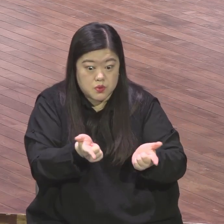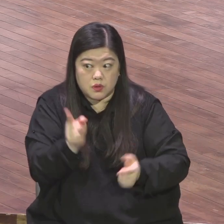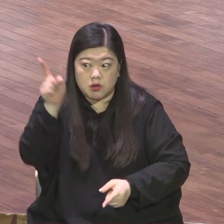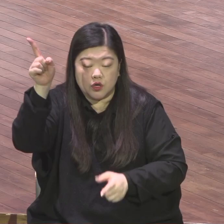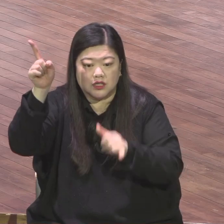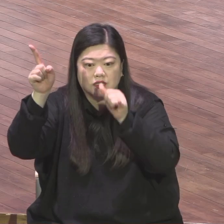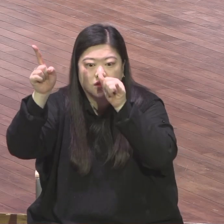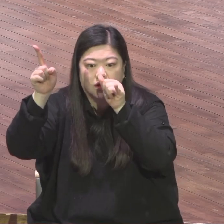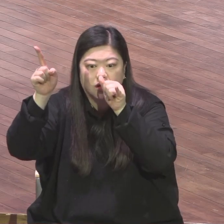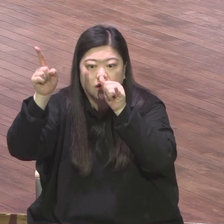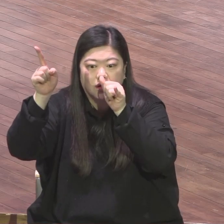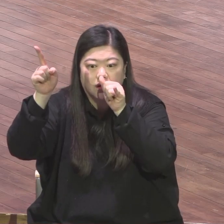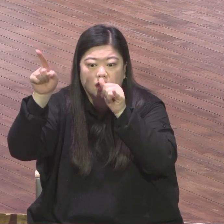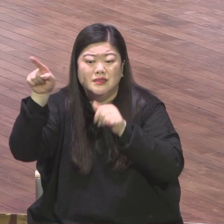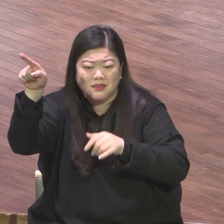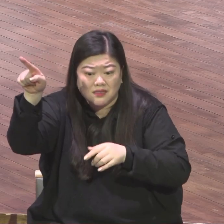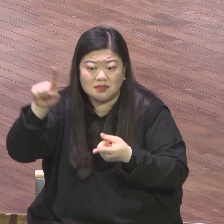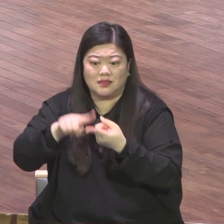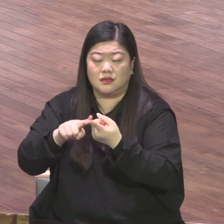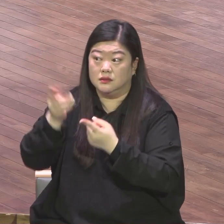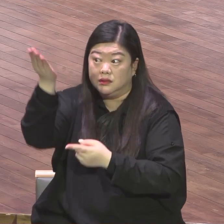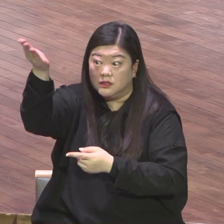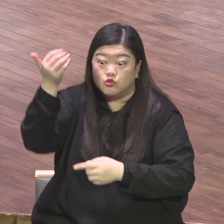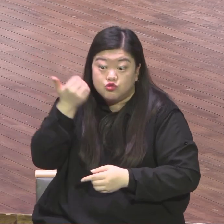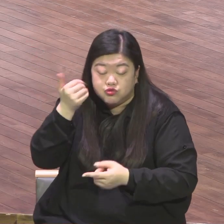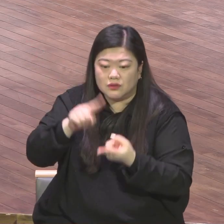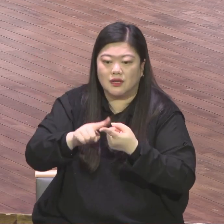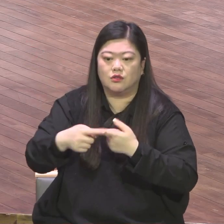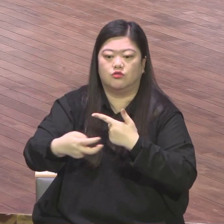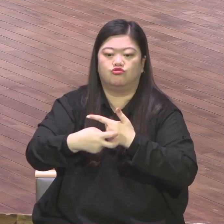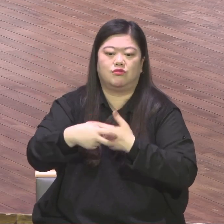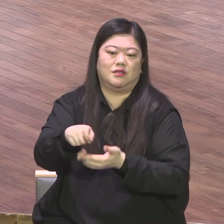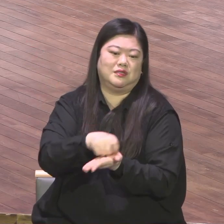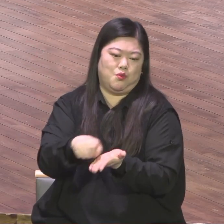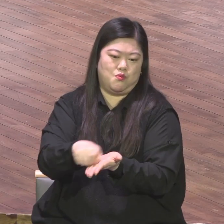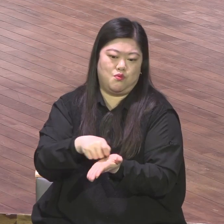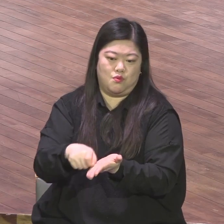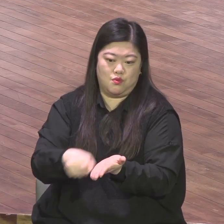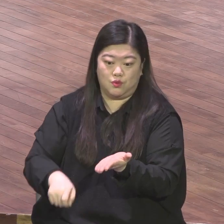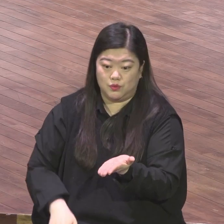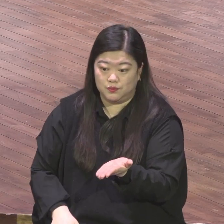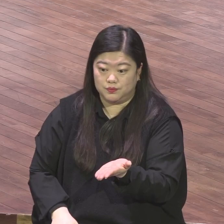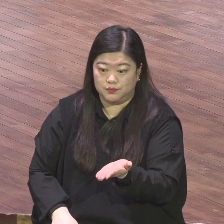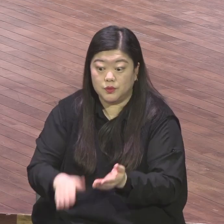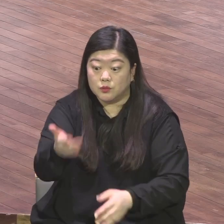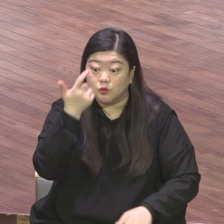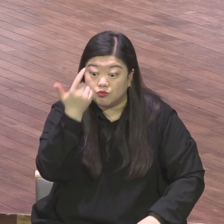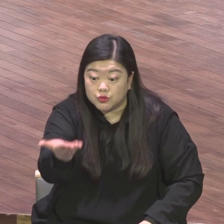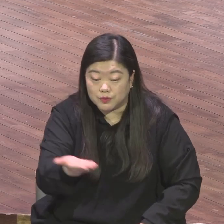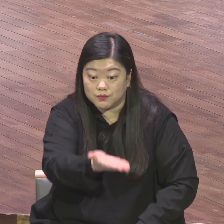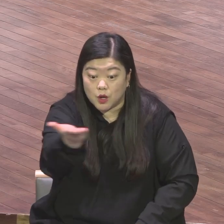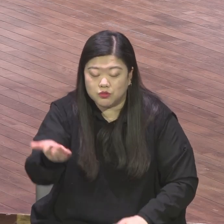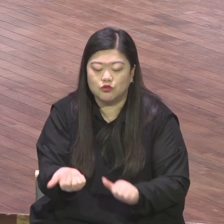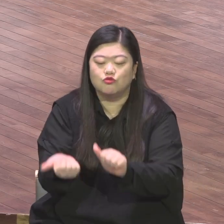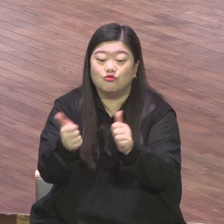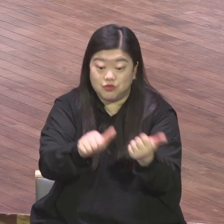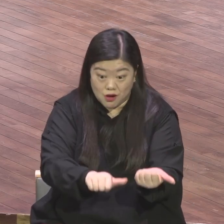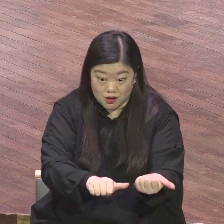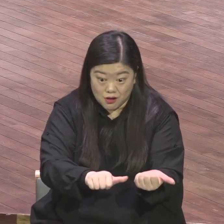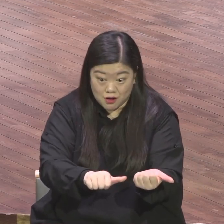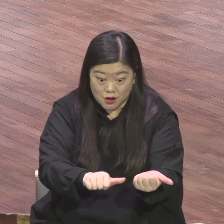그대로 다 이루어졌다는 것을 강조하고 있는 거예요, 지금. 여러분, 죽으면 천국까지요. 어떻게 갈